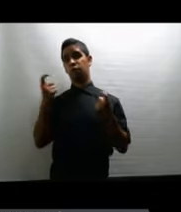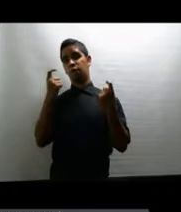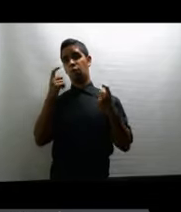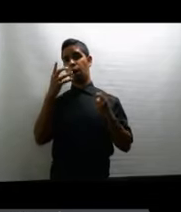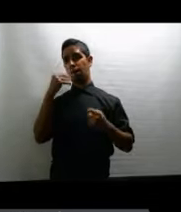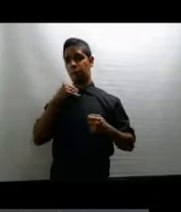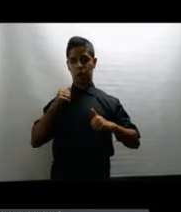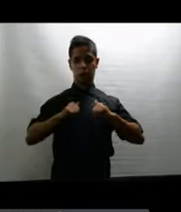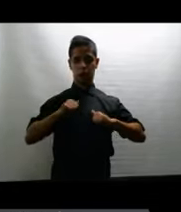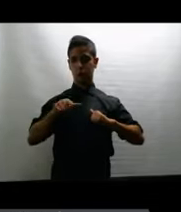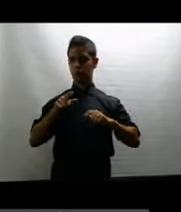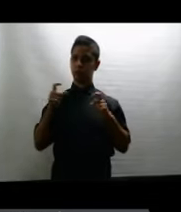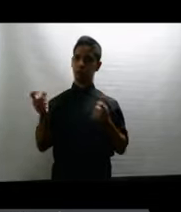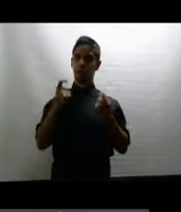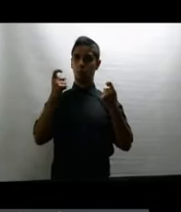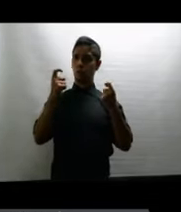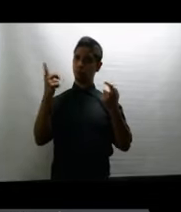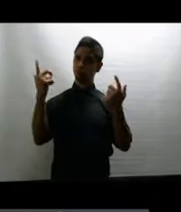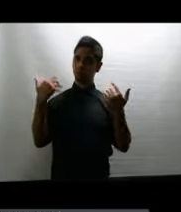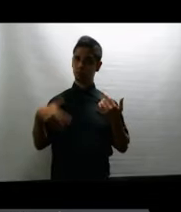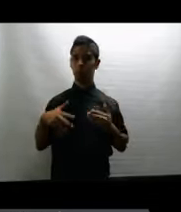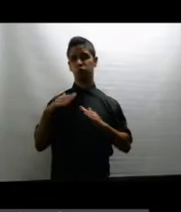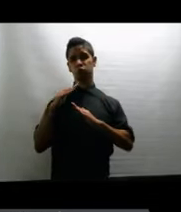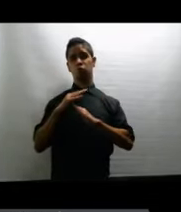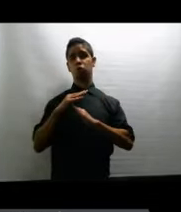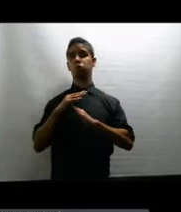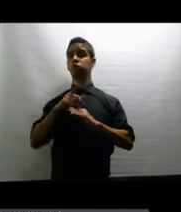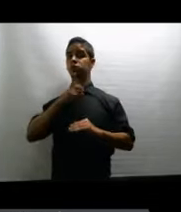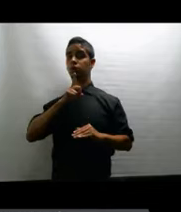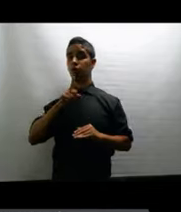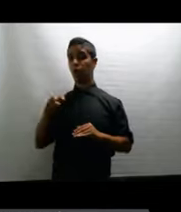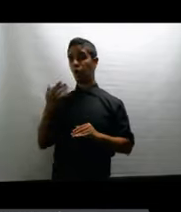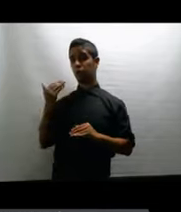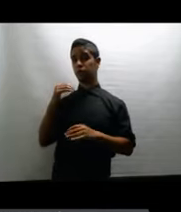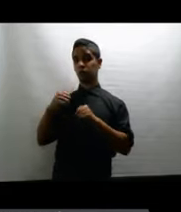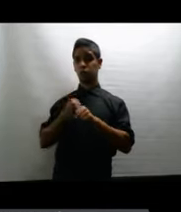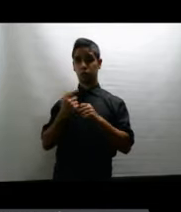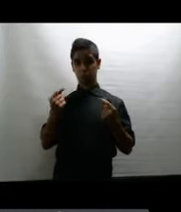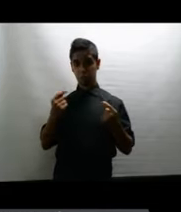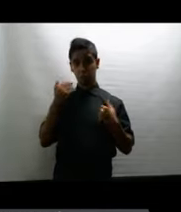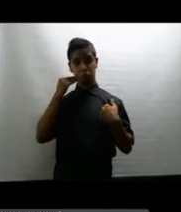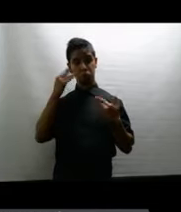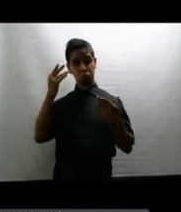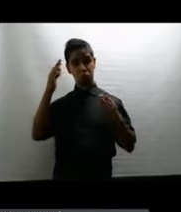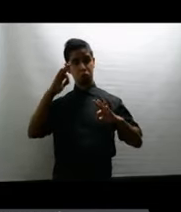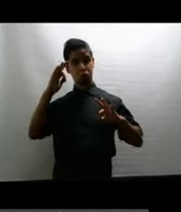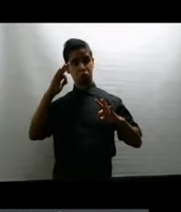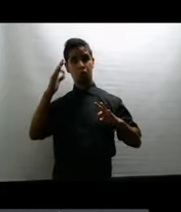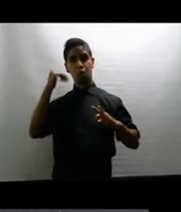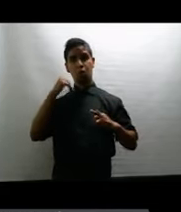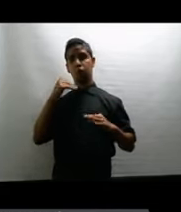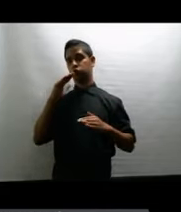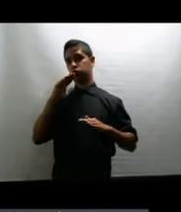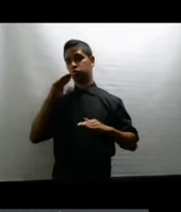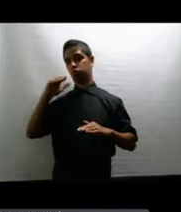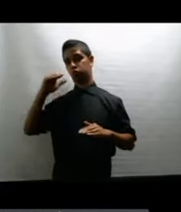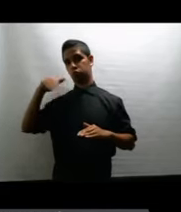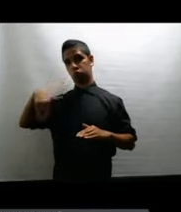en grande, obviamente, fue extraordinario. Y los 15 años, pues no sabemos qué va a pasar. Porque ¿verdad? Falta un año todavía,